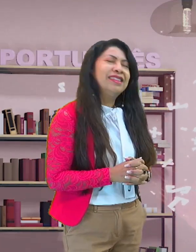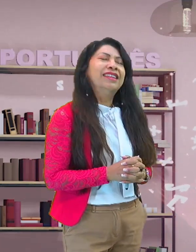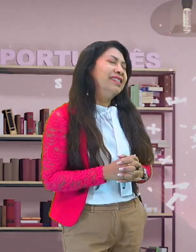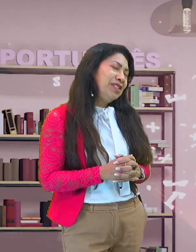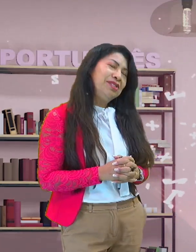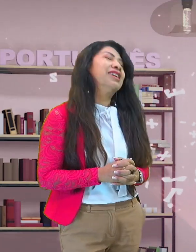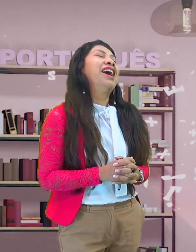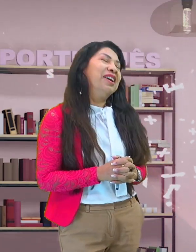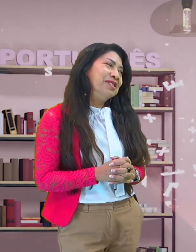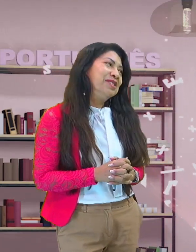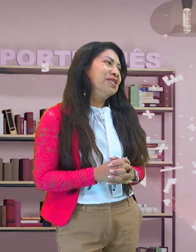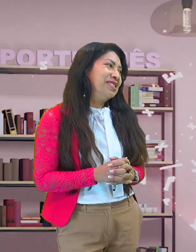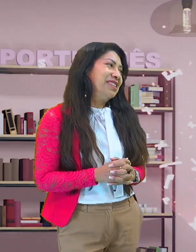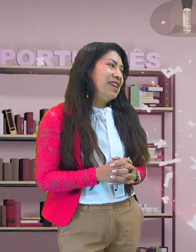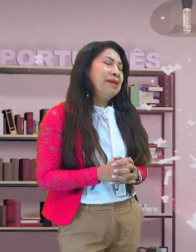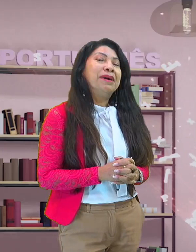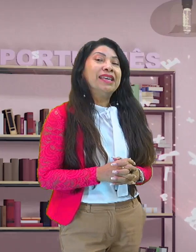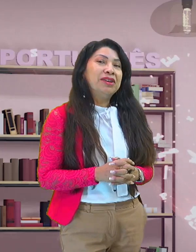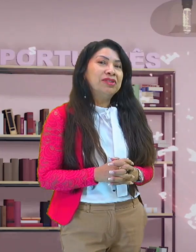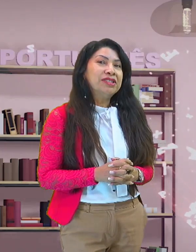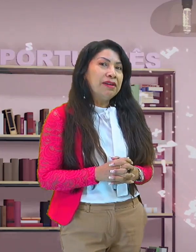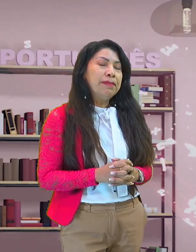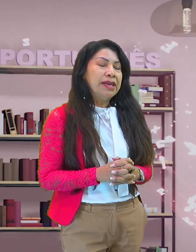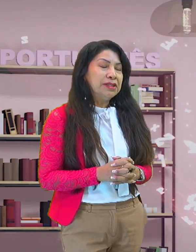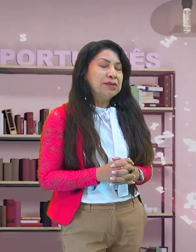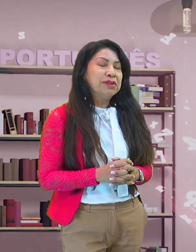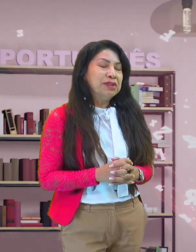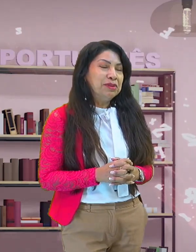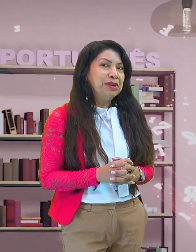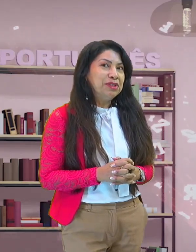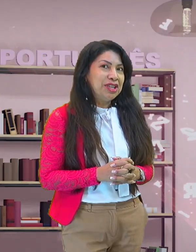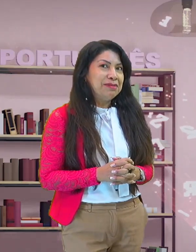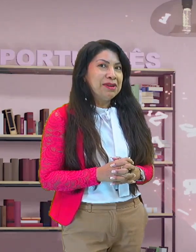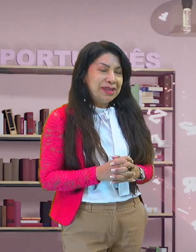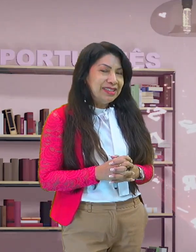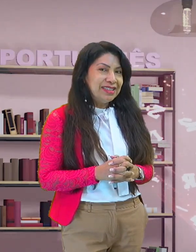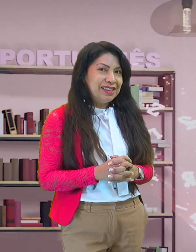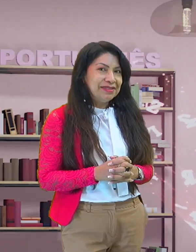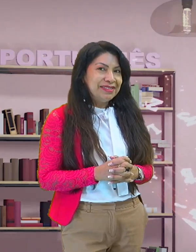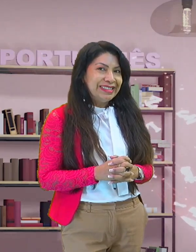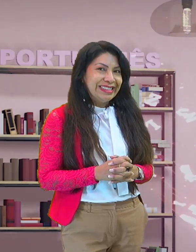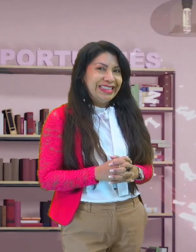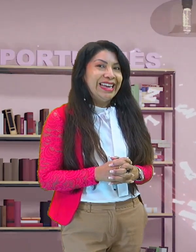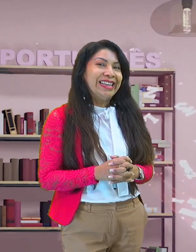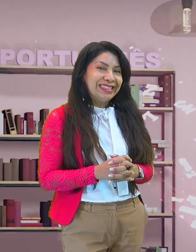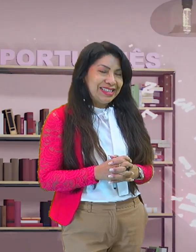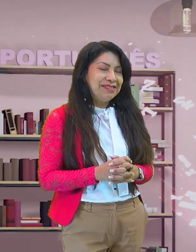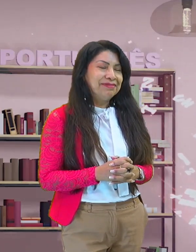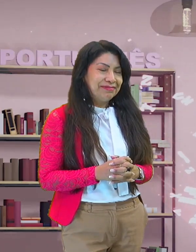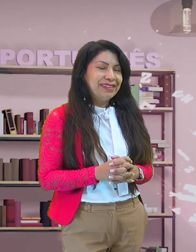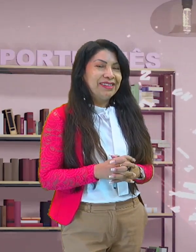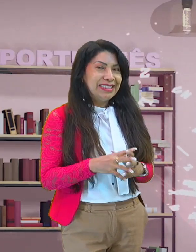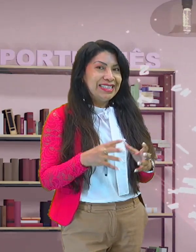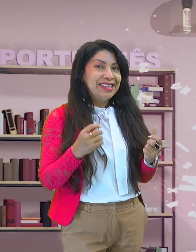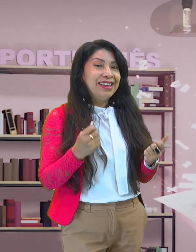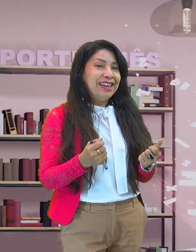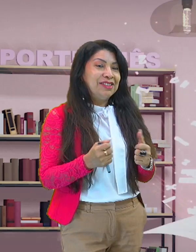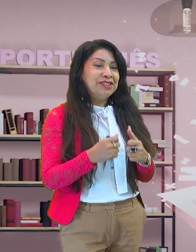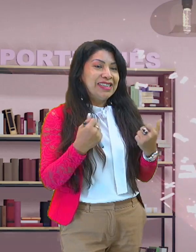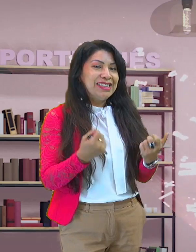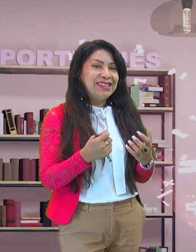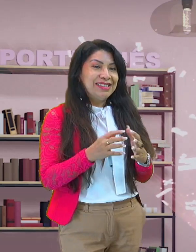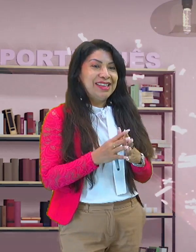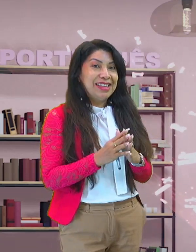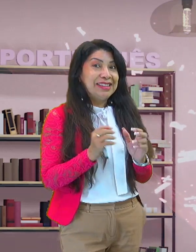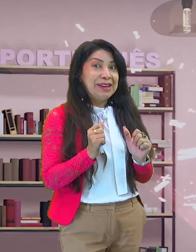Sai tanto causos mas aí eu gostava mesmo quando eu tinha minha mãezinha que ela sim fazia